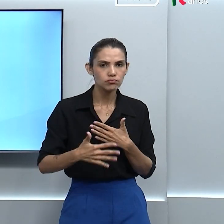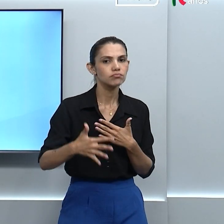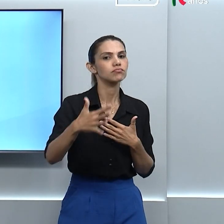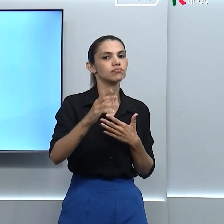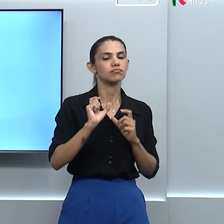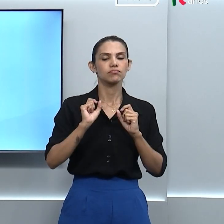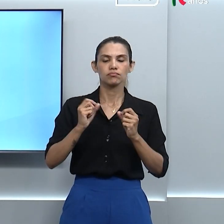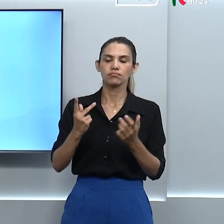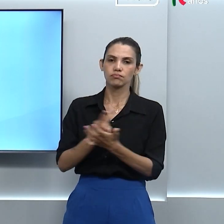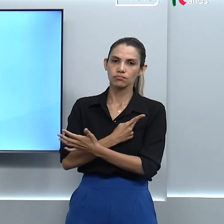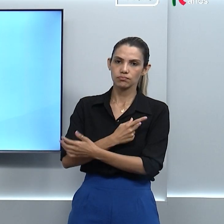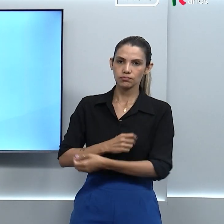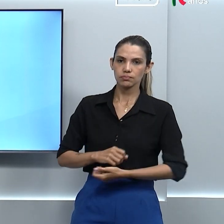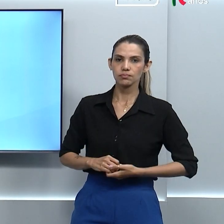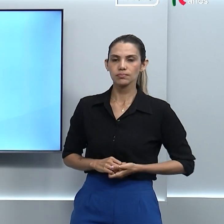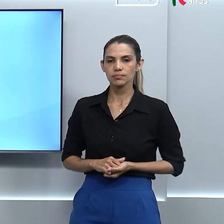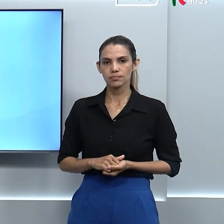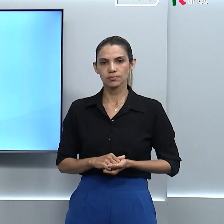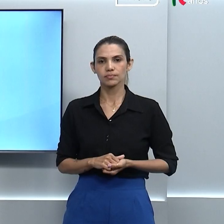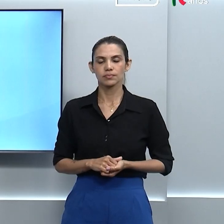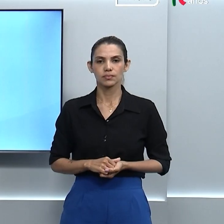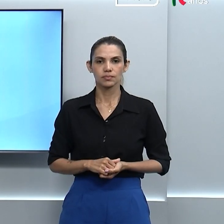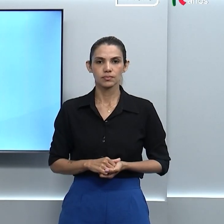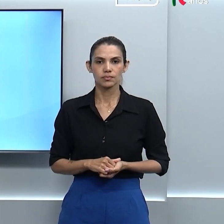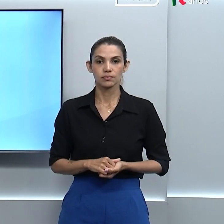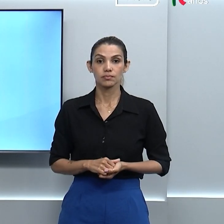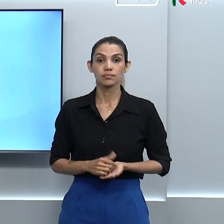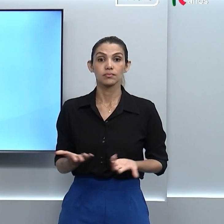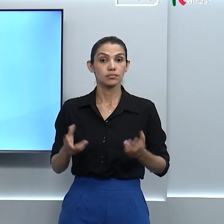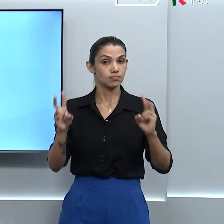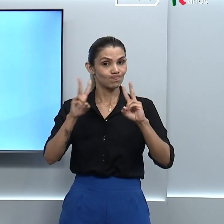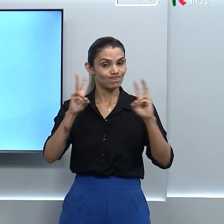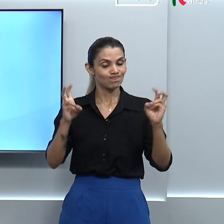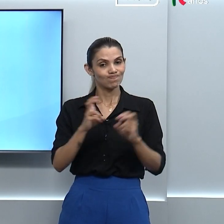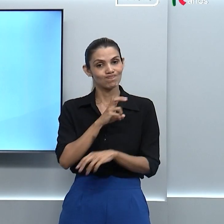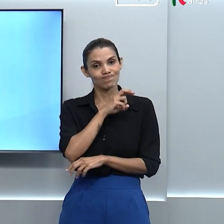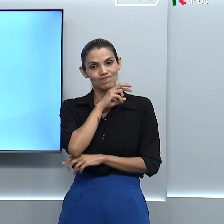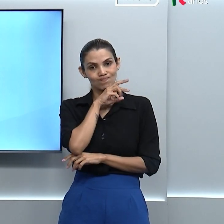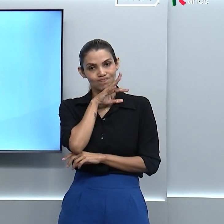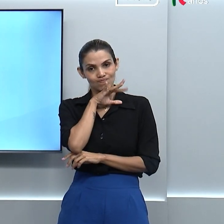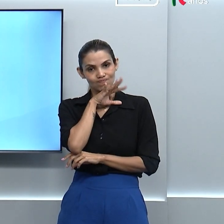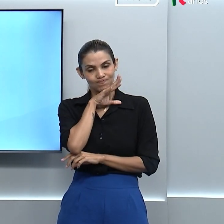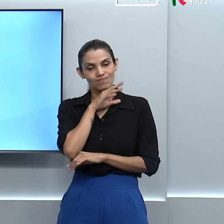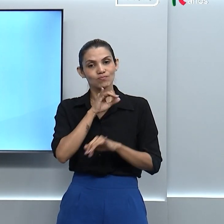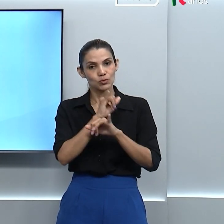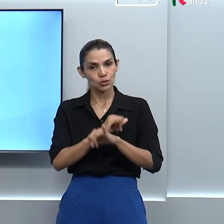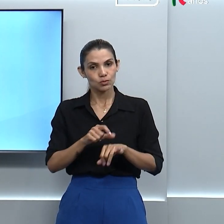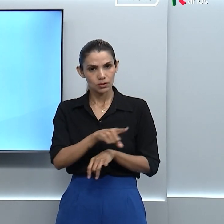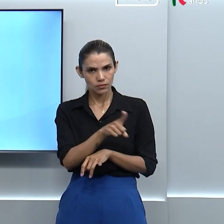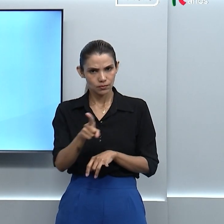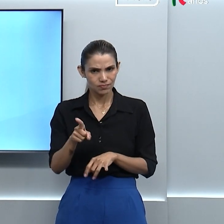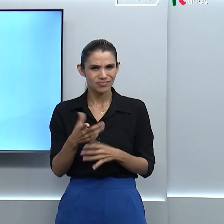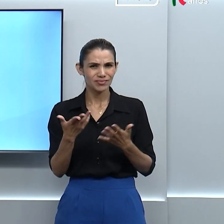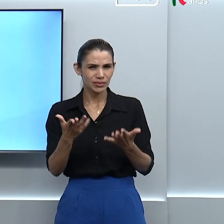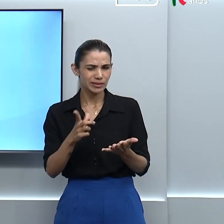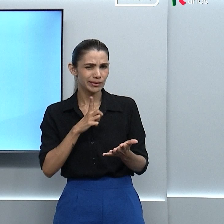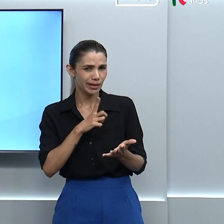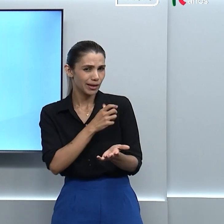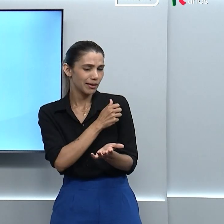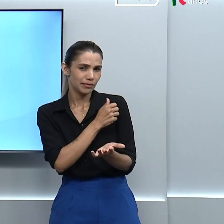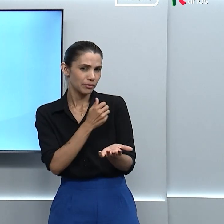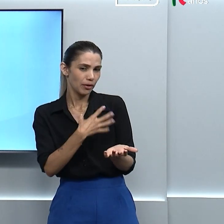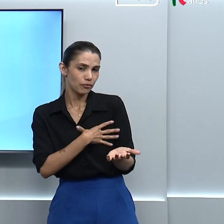deve ser feito daqui para frente. E uma notícia ruim para quem tem crianças e adolescentes na rede pública municipal